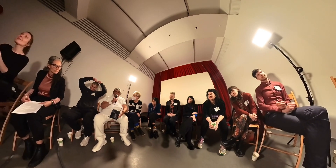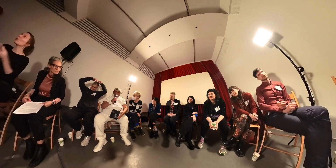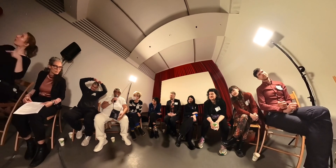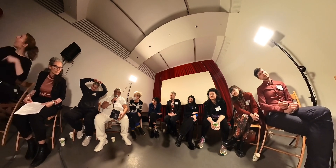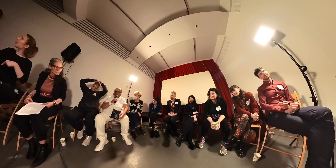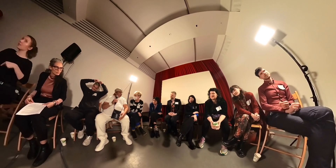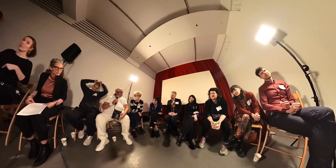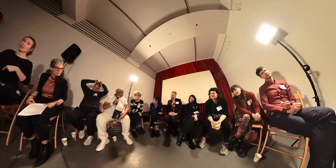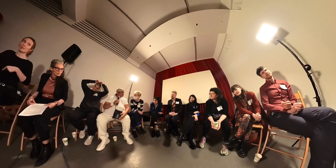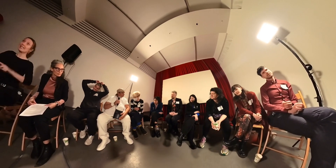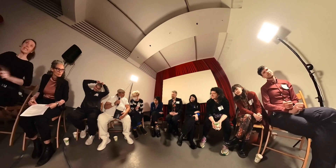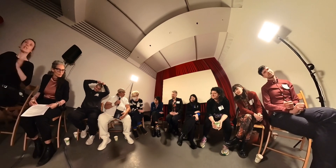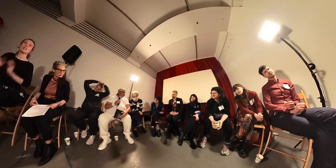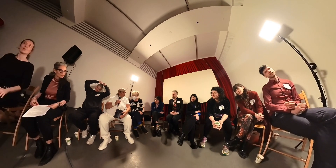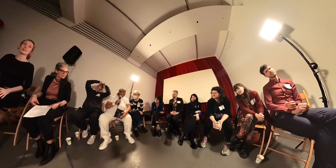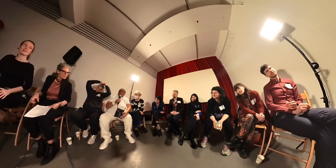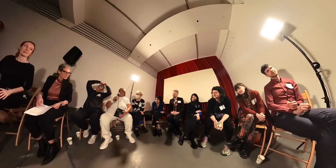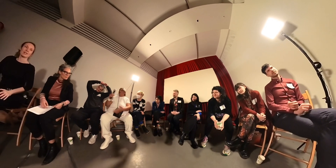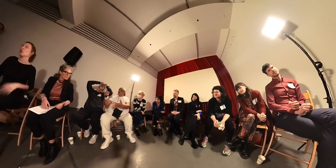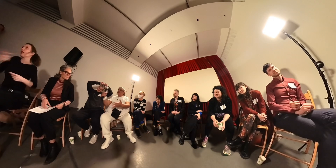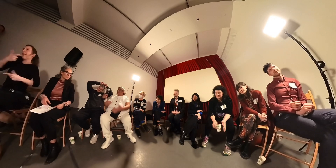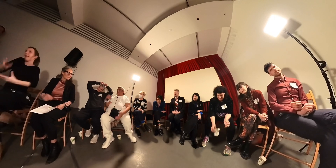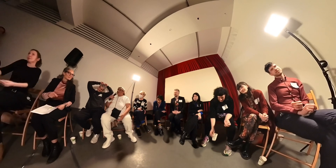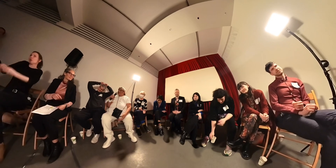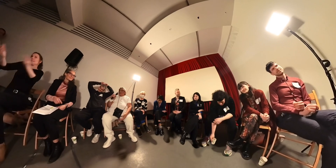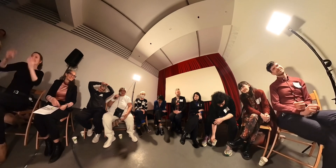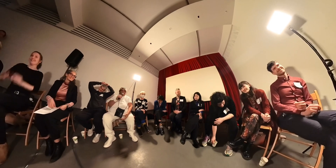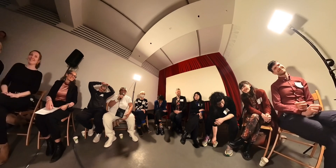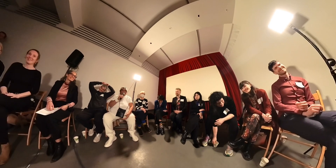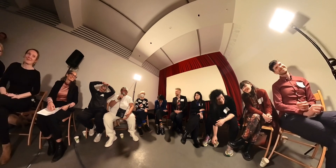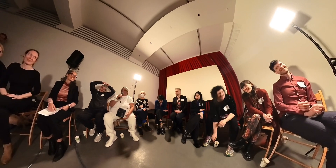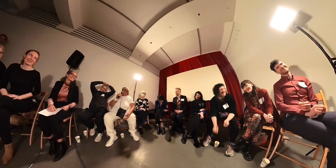tady třeba, jo? No, takhle jsem to chtěla říct, tak.